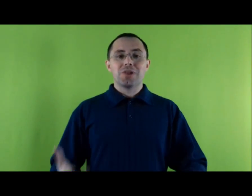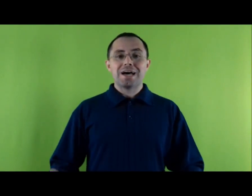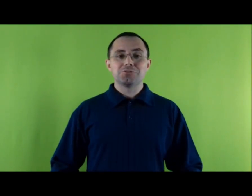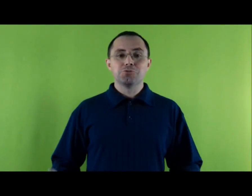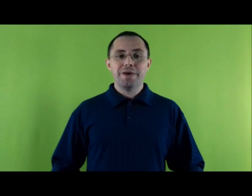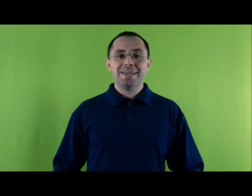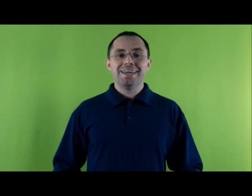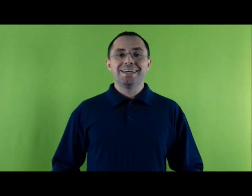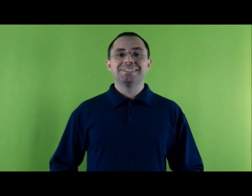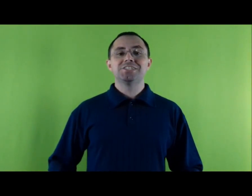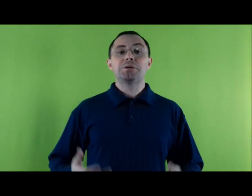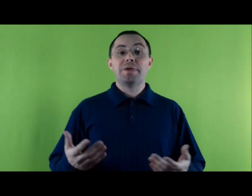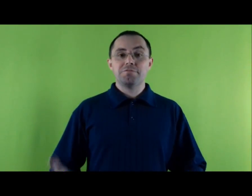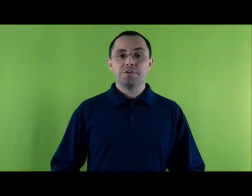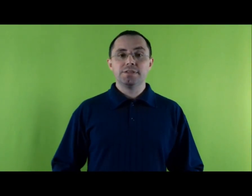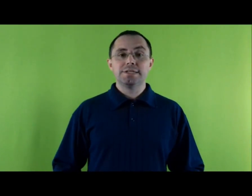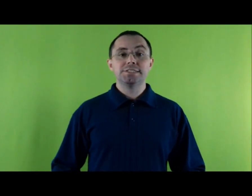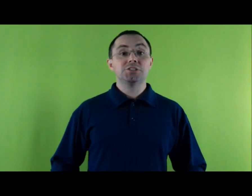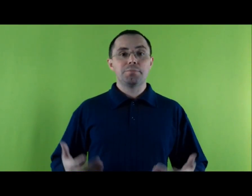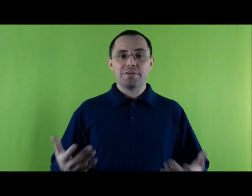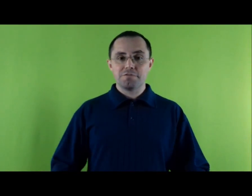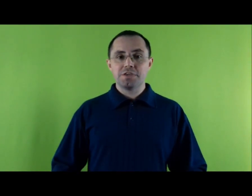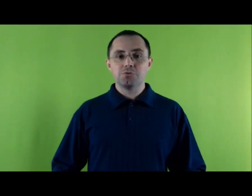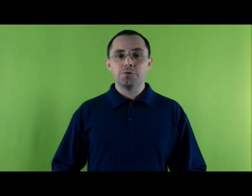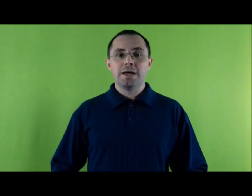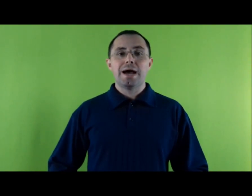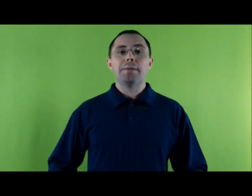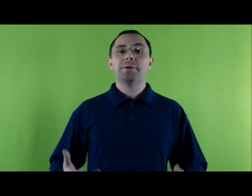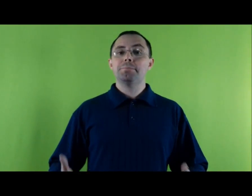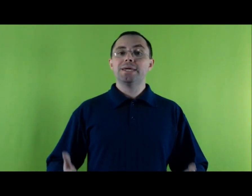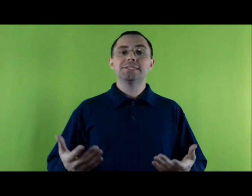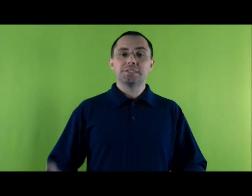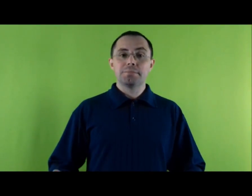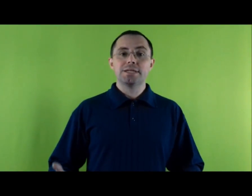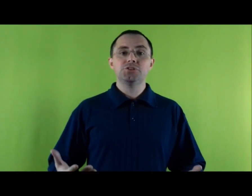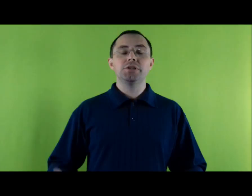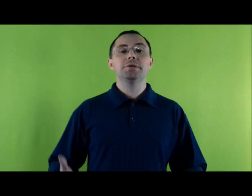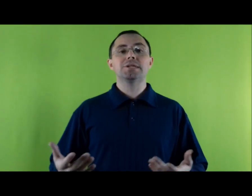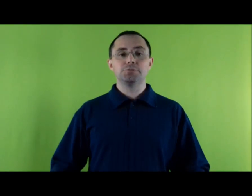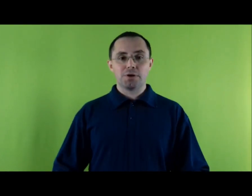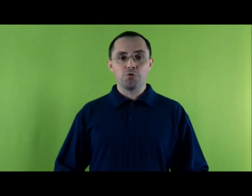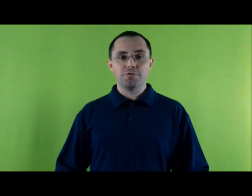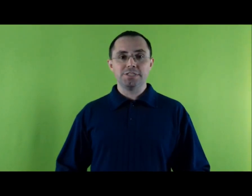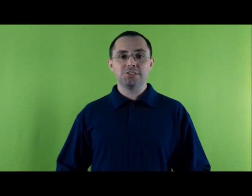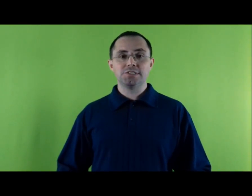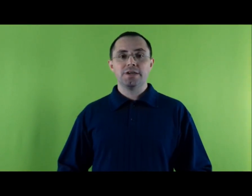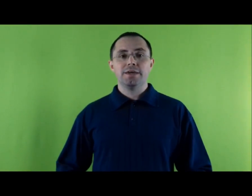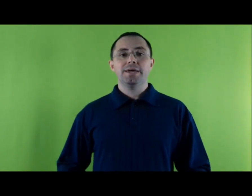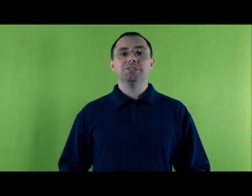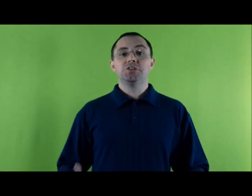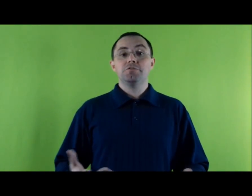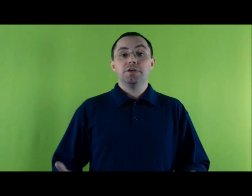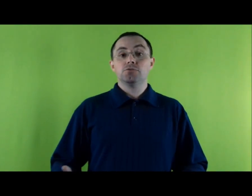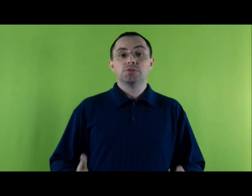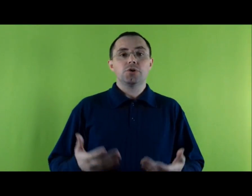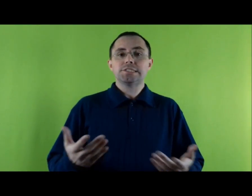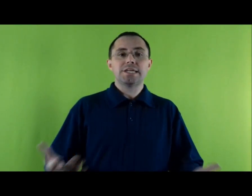Olá, tudo bem? Seja bem-vinda, seja bem-vindo à primeira semana de Libras para ouvintes. Este evento que só está